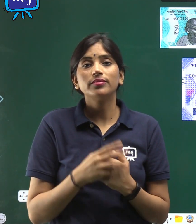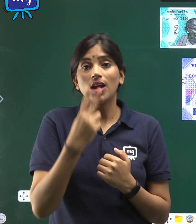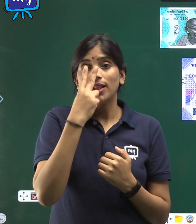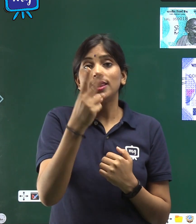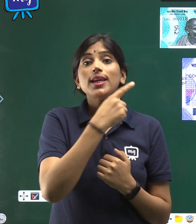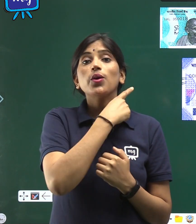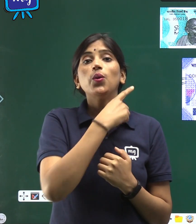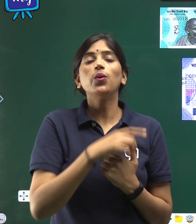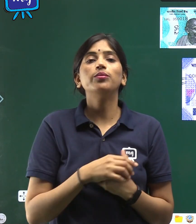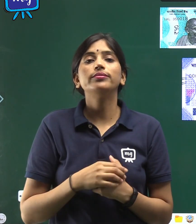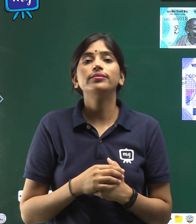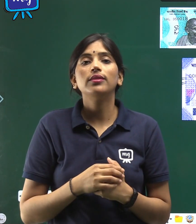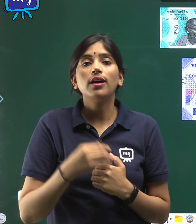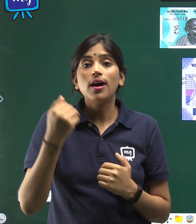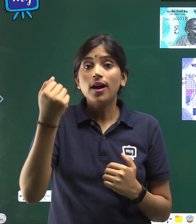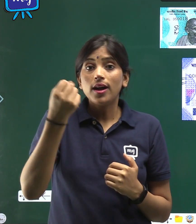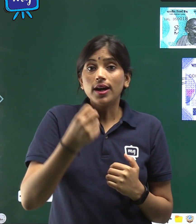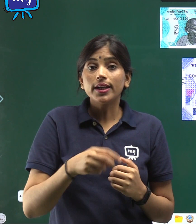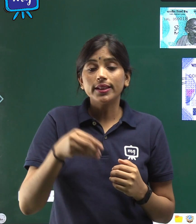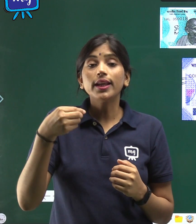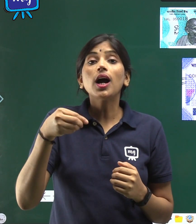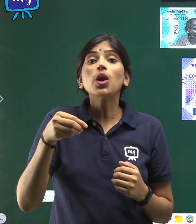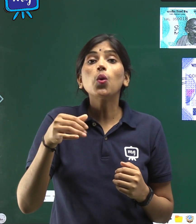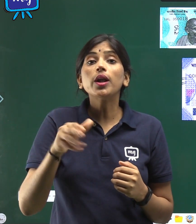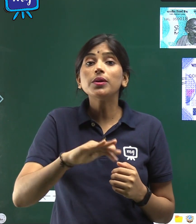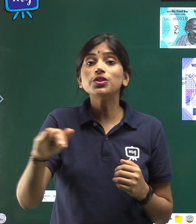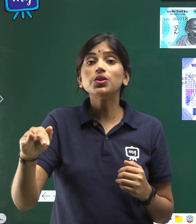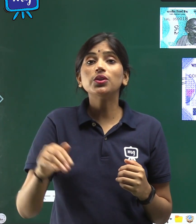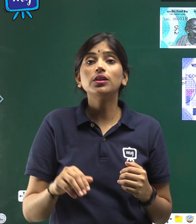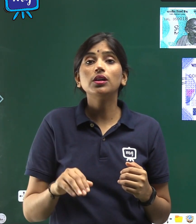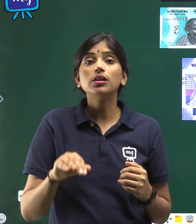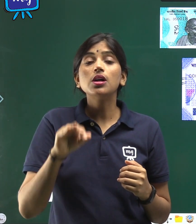देखो, कितने का नोट है बच्चों?